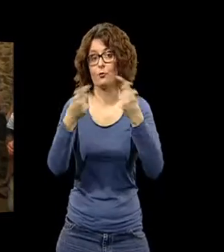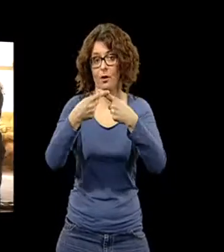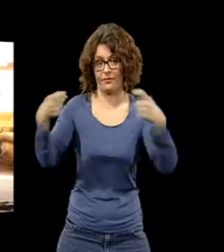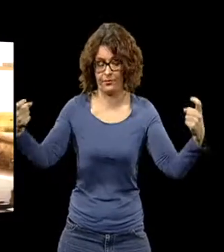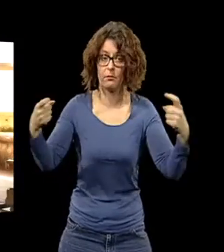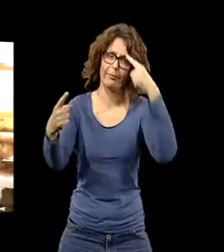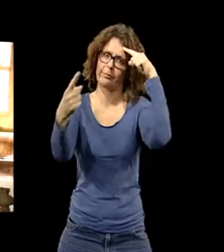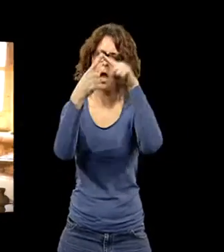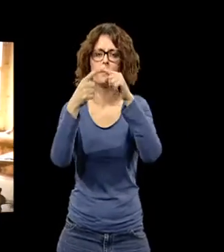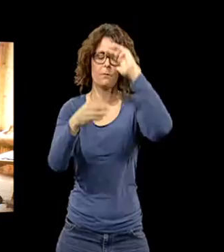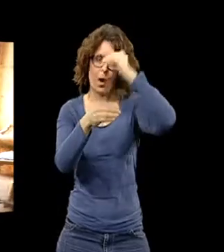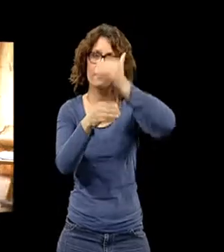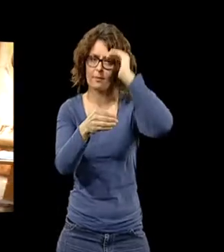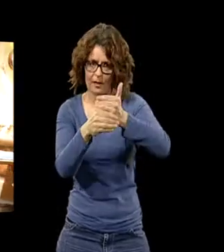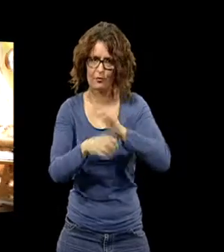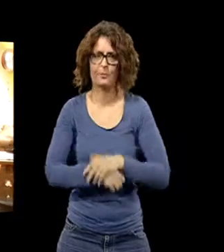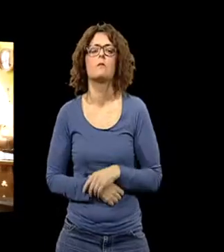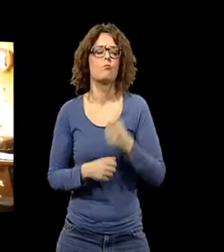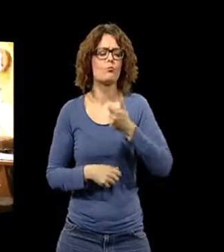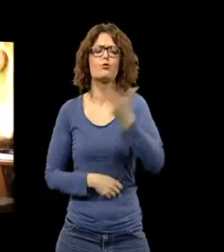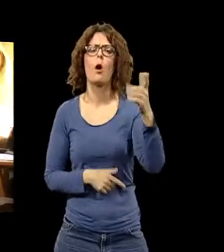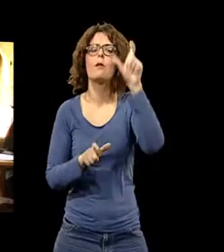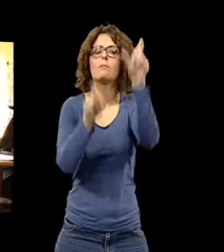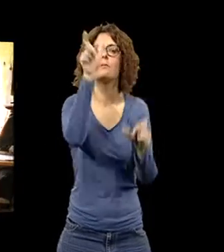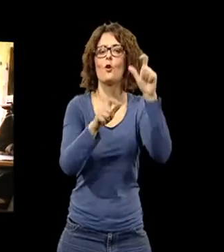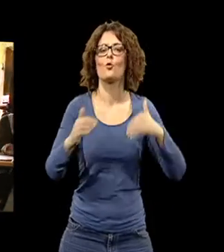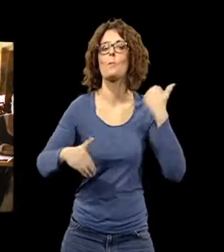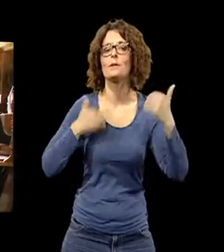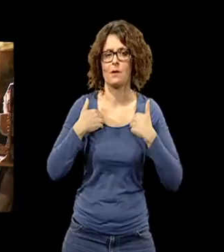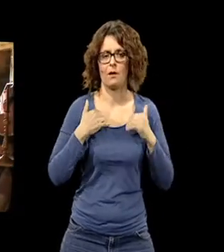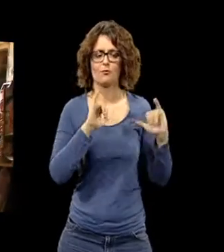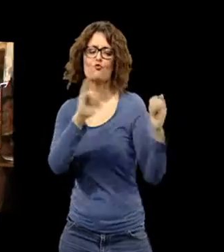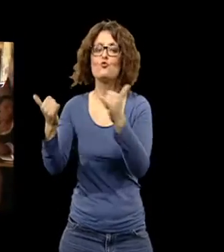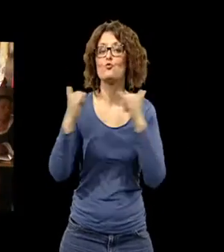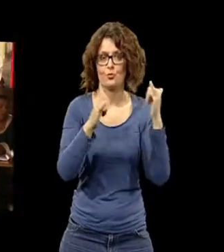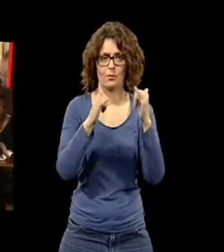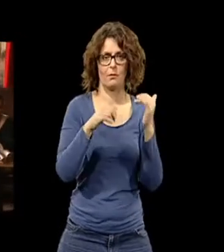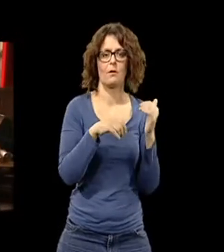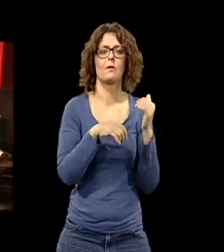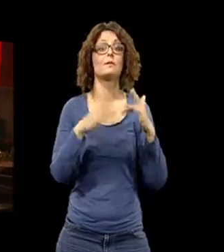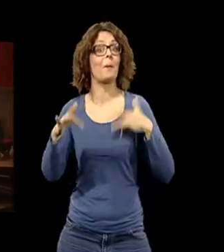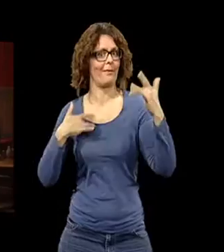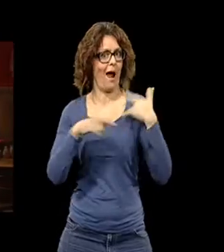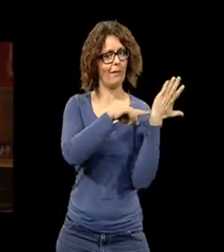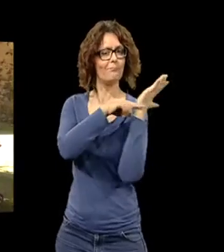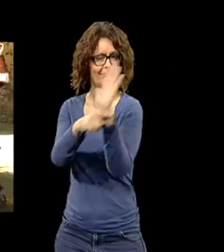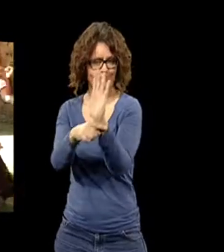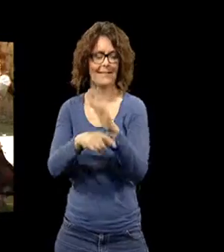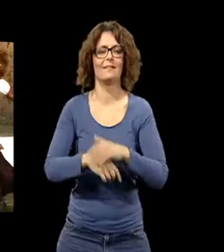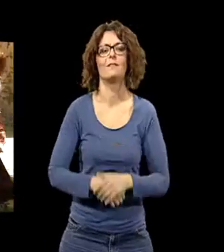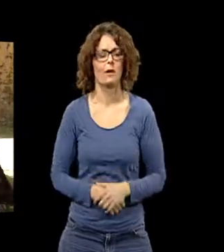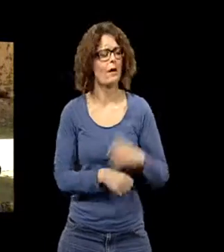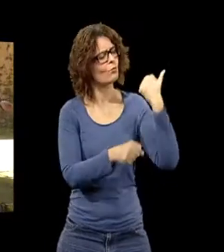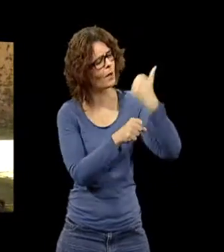l'heure. Alors, le château organise depuis plusieurs années différentes animations médiévales, donc c'est du spectacle vivant,